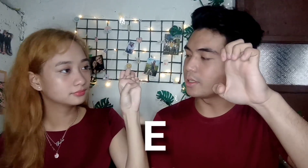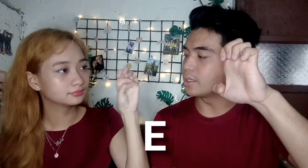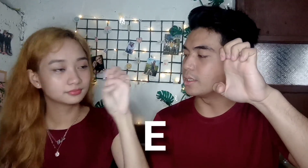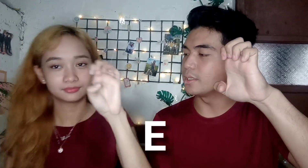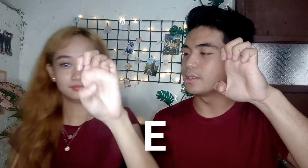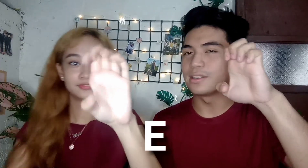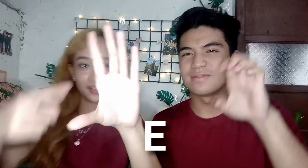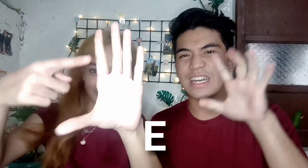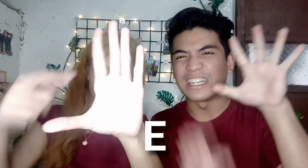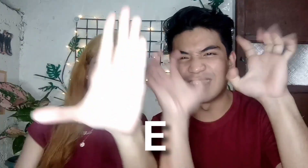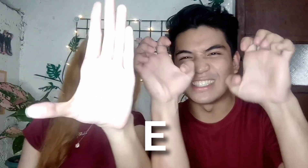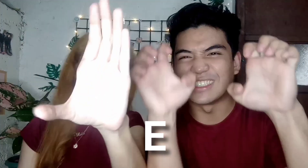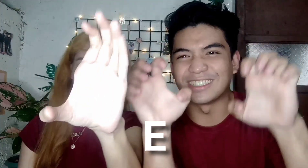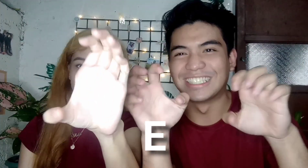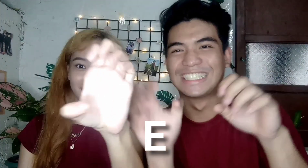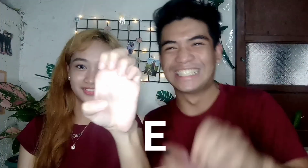E. Tang.